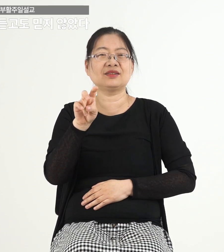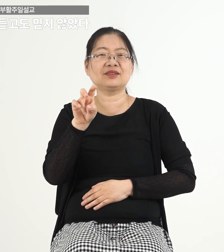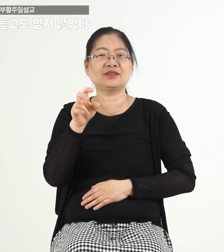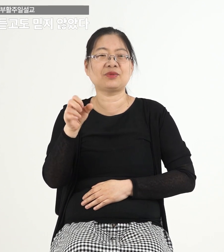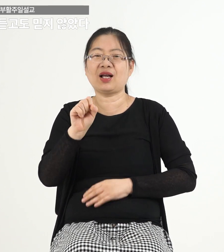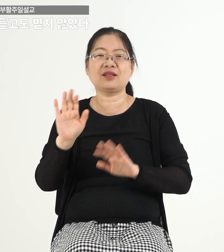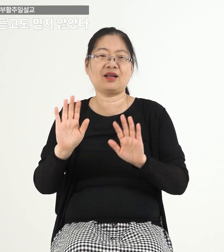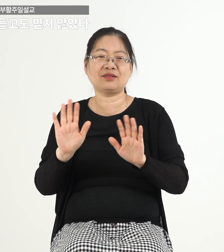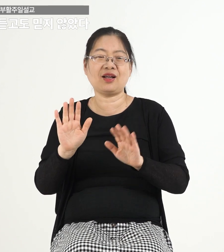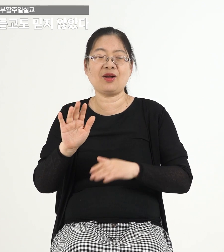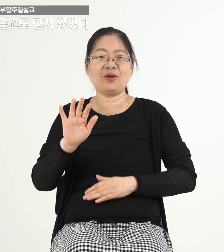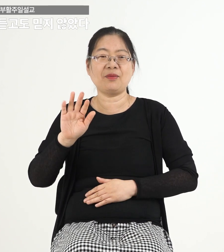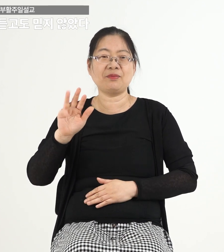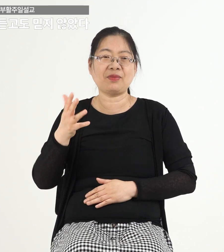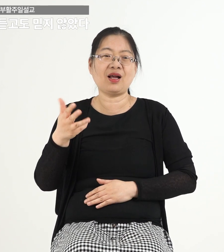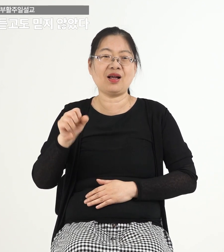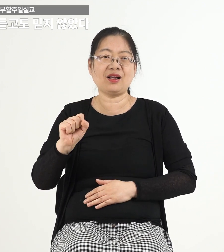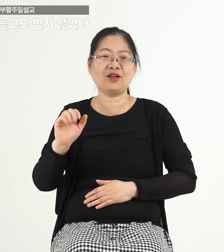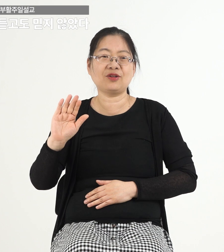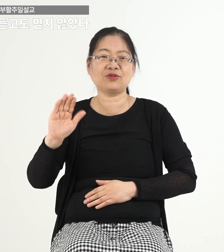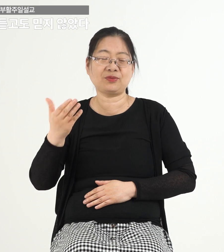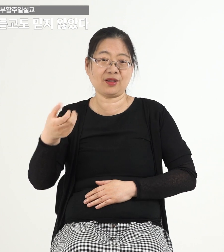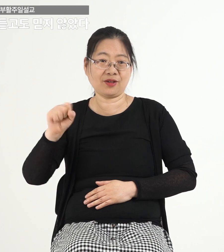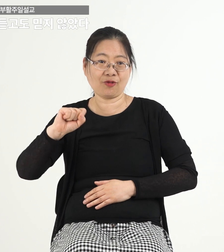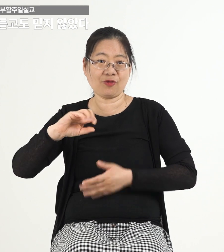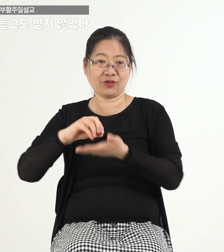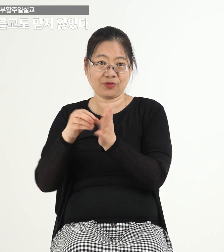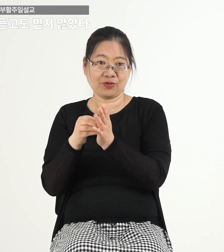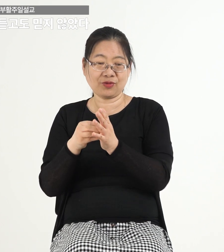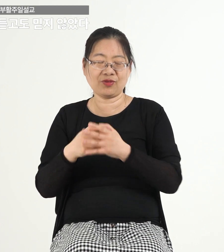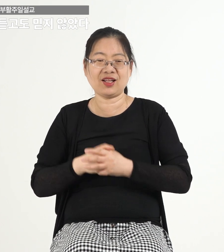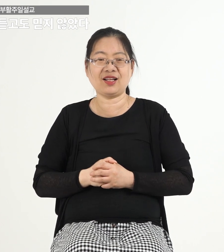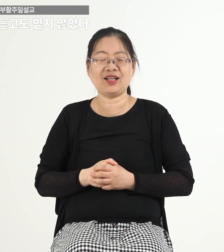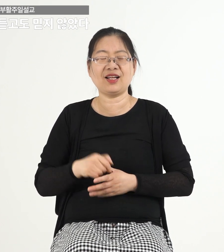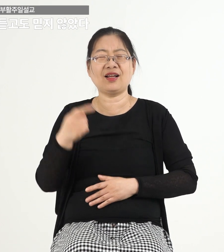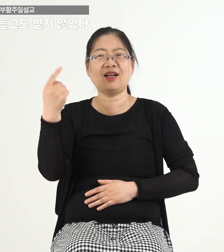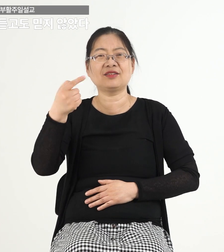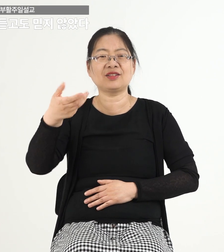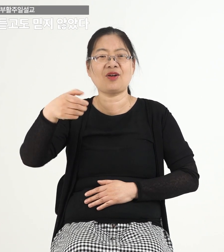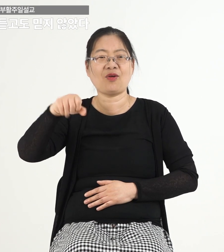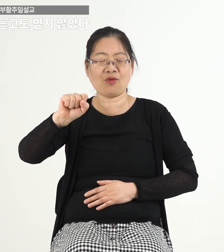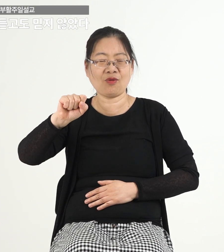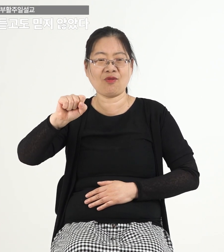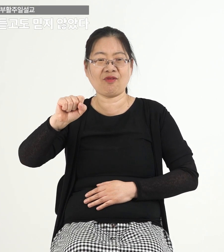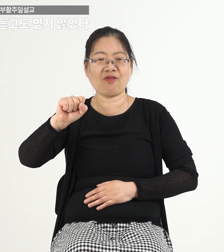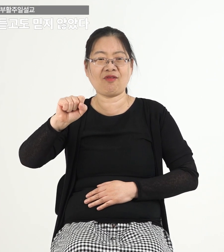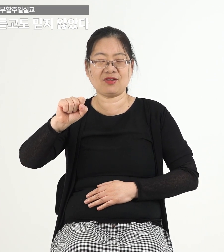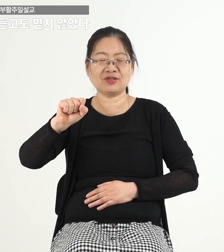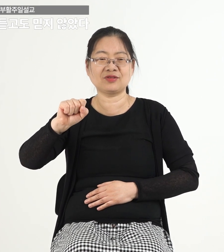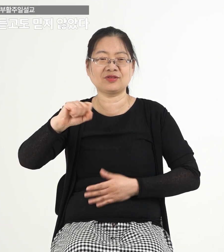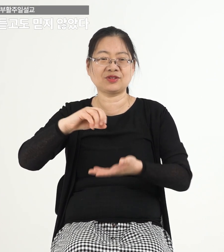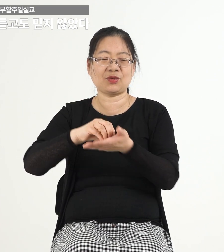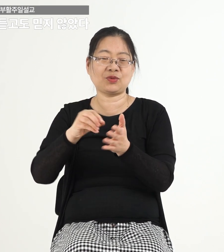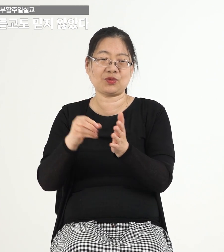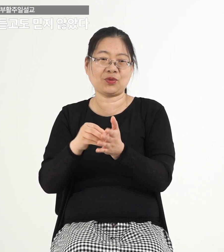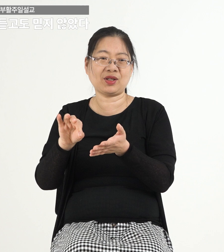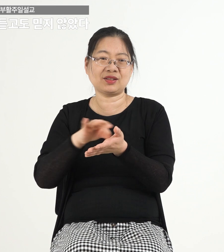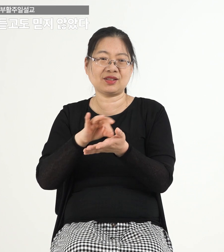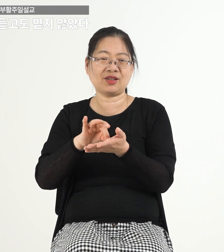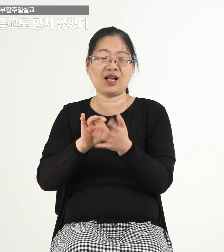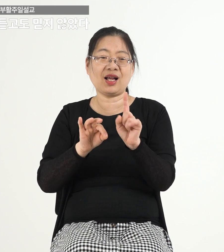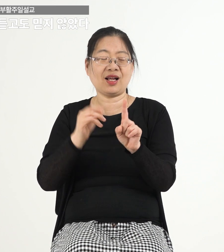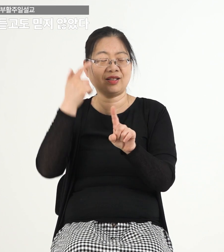8, 900억 정도의 거의 그 1천억에 가까운 재정의 규모를